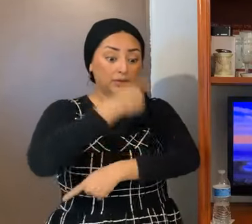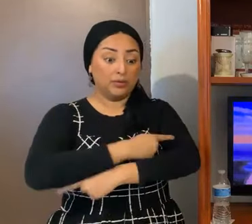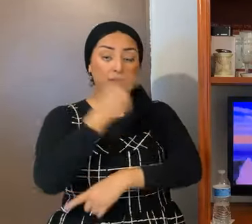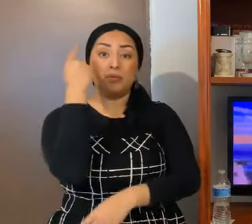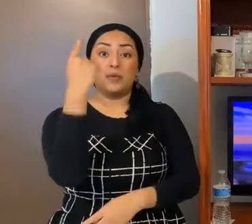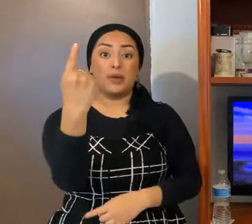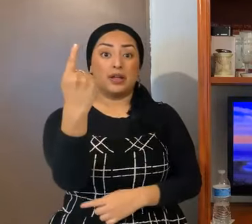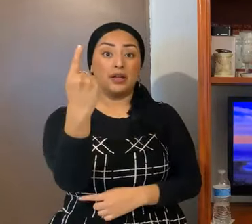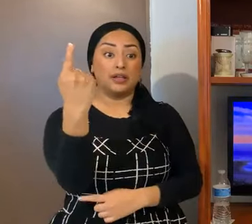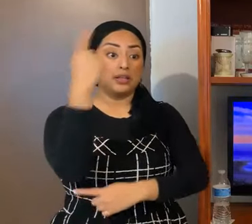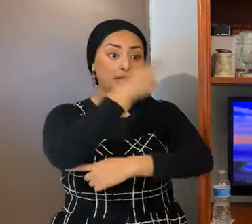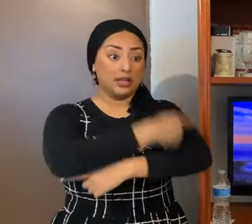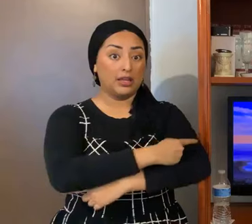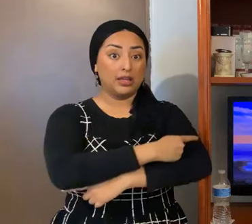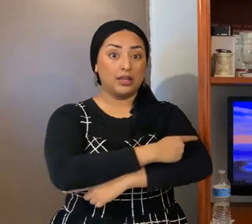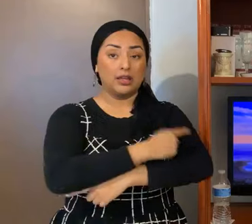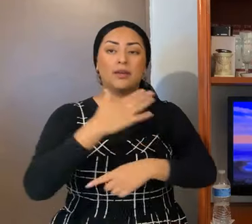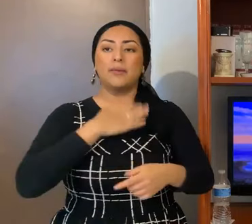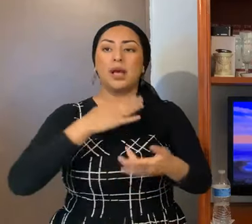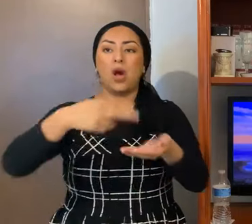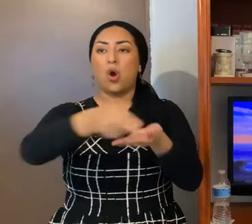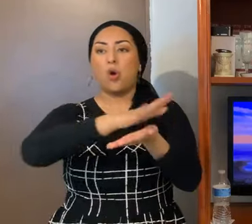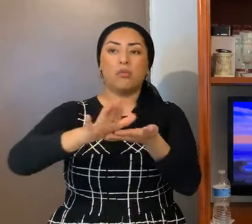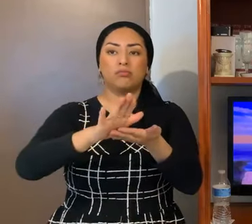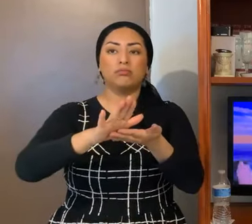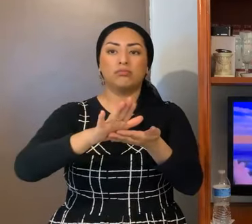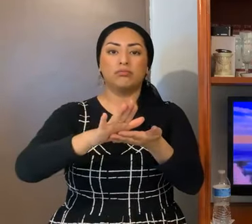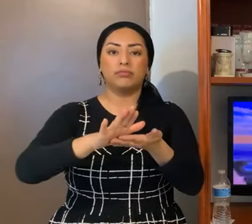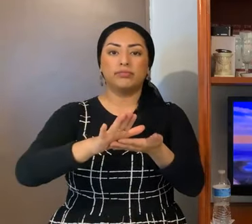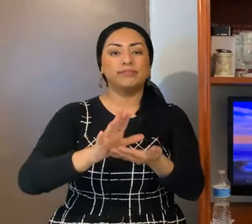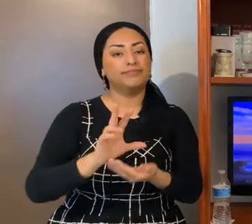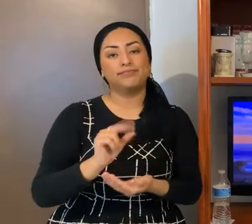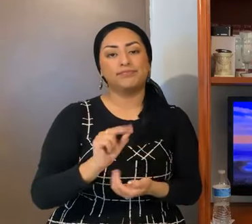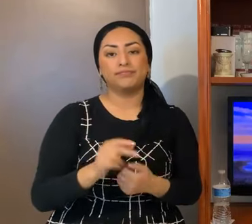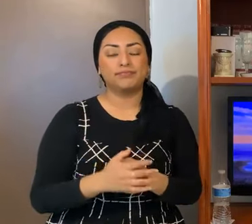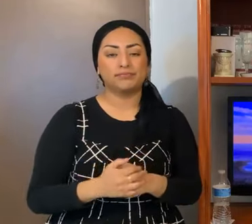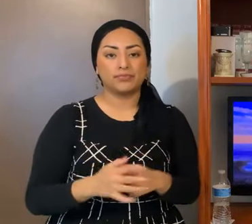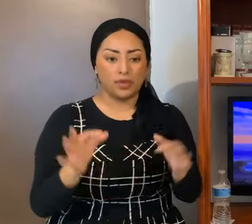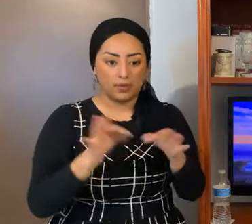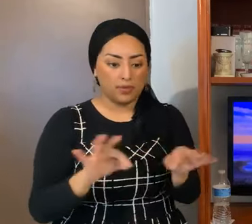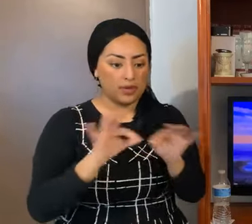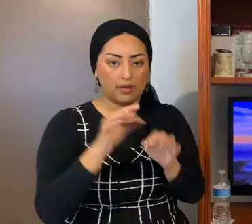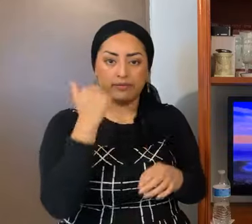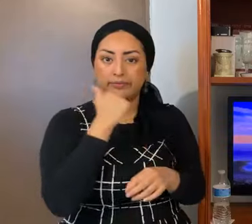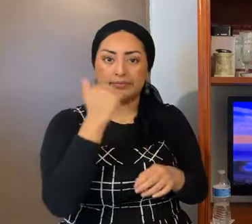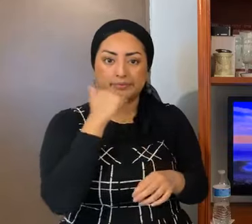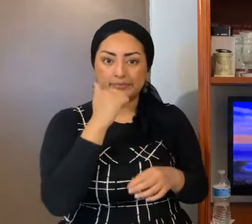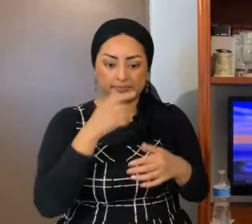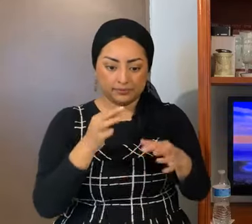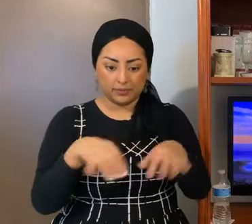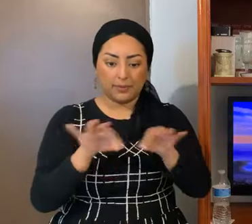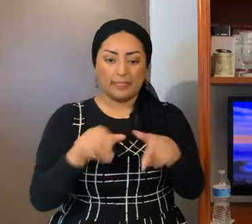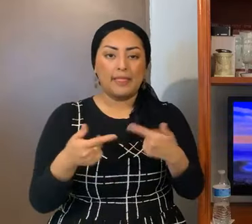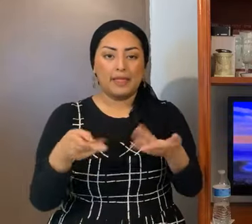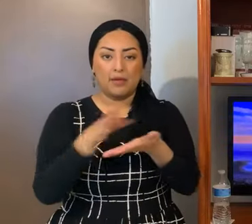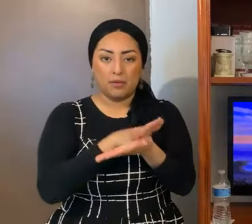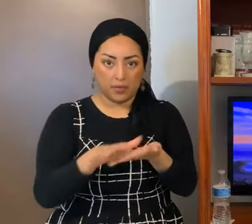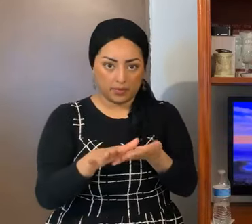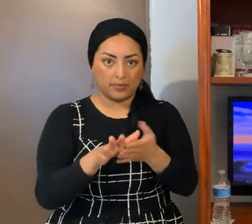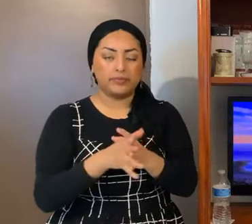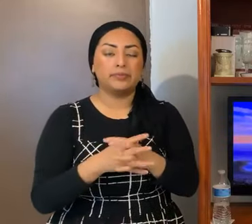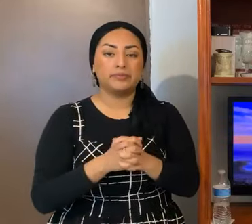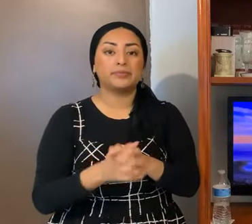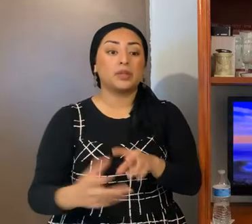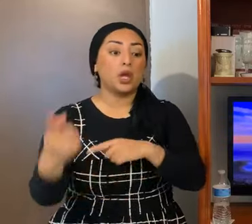Yom Kippur no invalida el sacrificio de nuestro Adón Yahshua HaMashiach, ni el sacrificio de nuestro Adón Yahshua HaMashiach invalida Yom